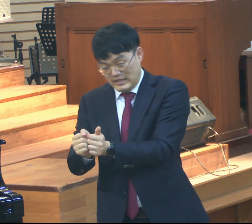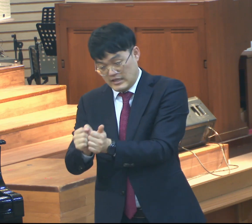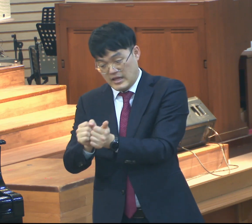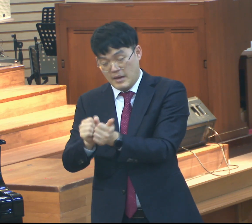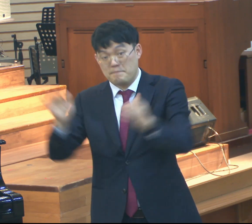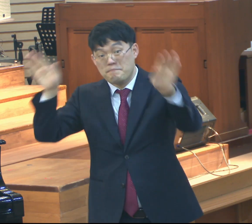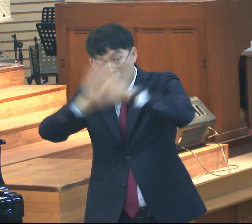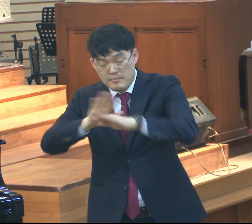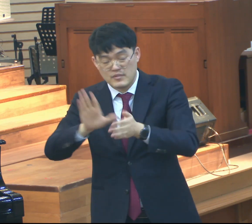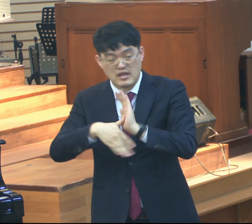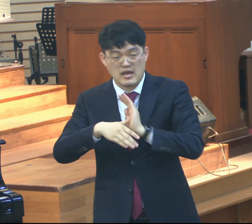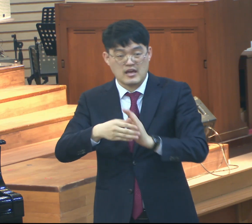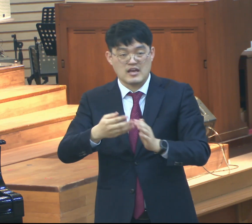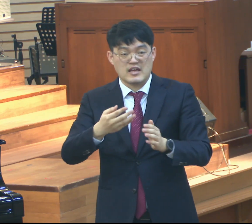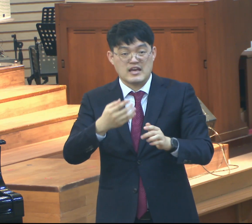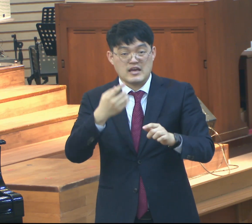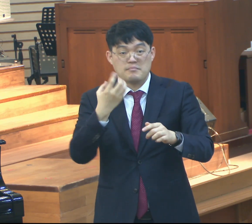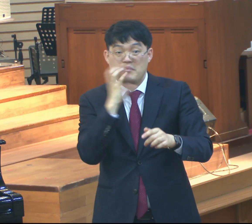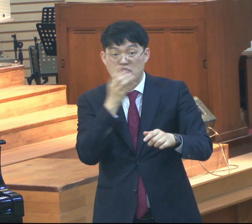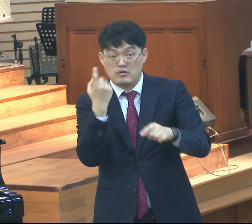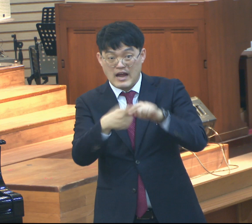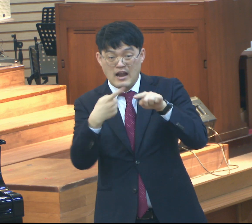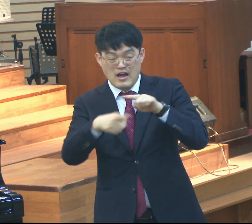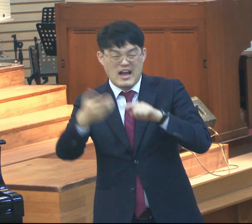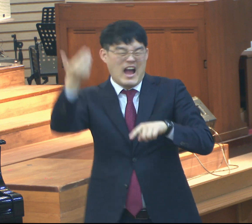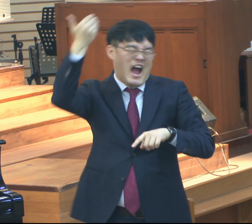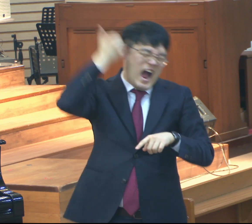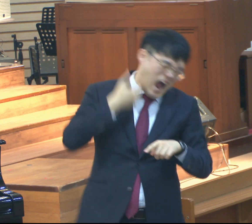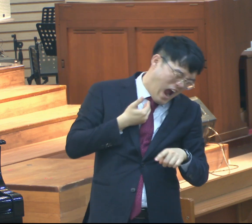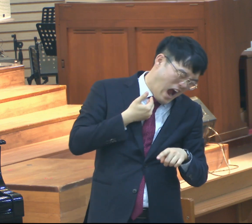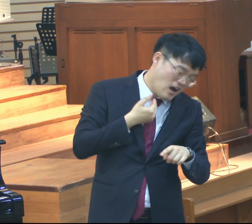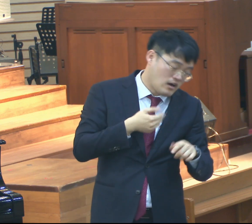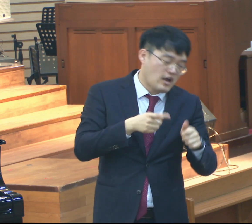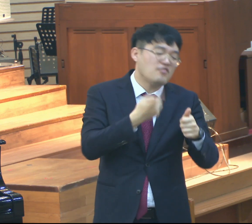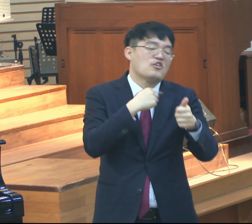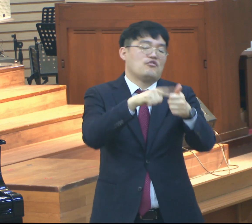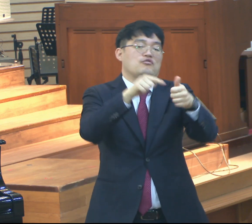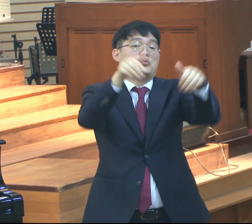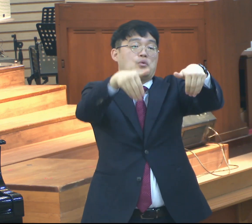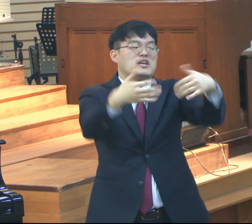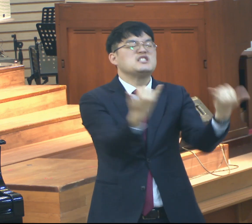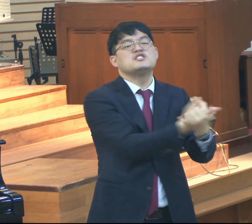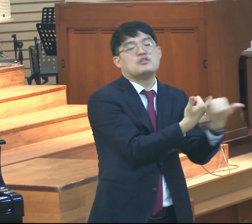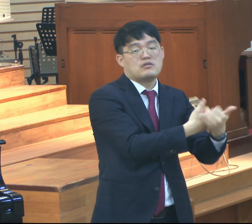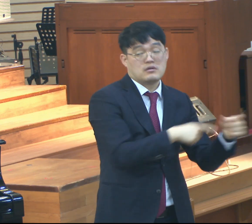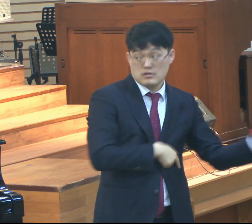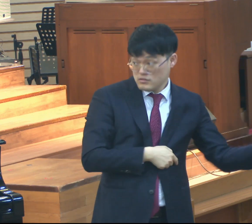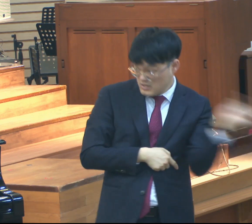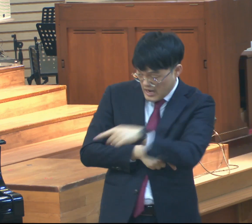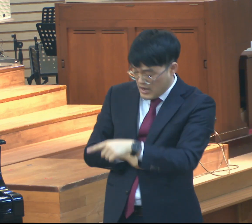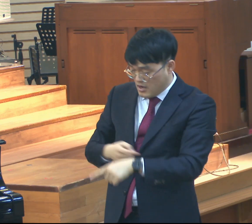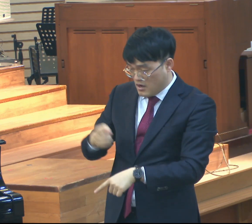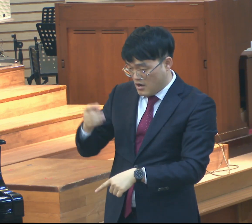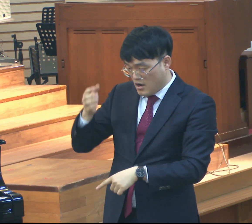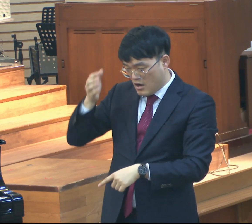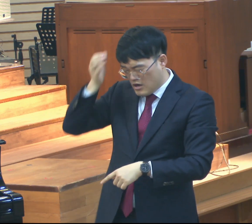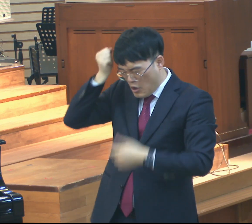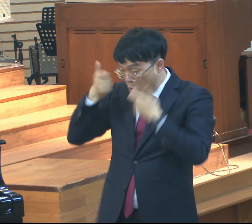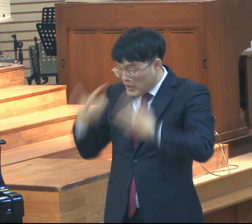분명하게 베드로를 본 사람이에요. 너도 그 제자 중 하나가 아니냐? 너무나 분명하게 이야기를 하는